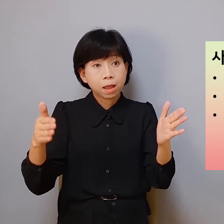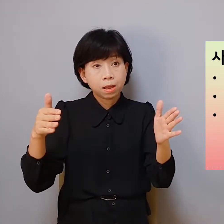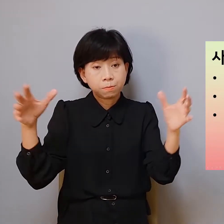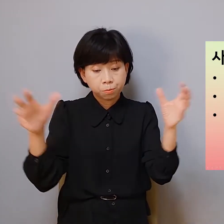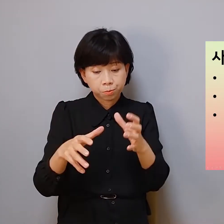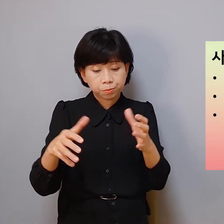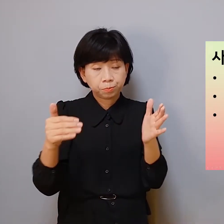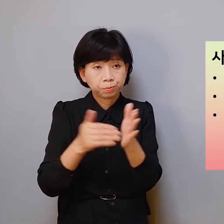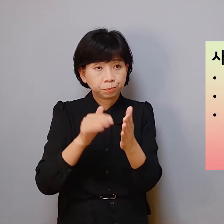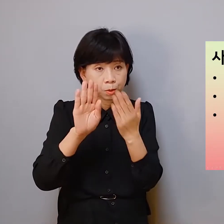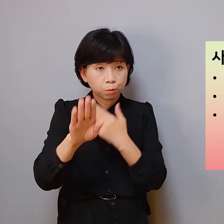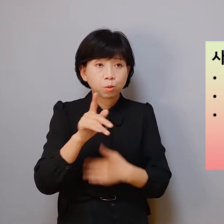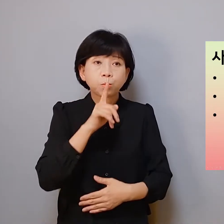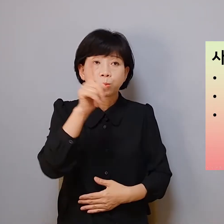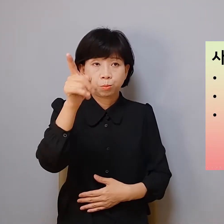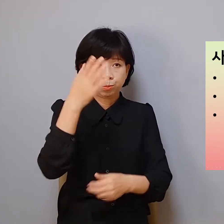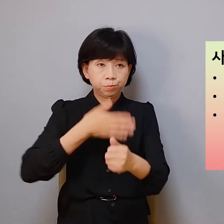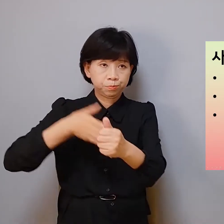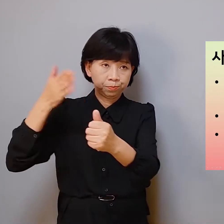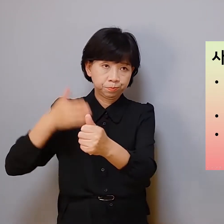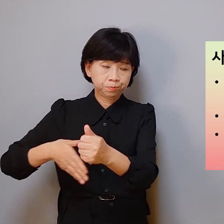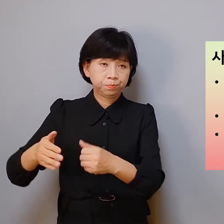목양 일지를 제출 바랍니다.